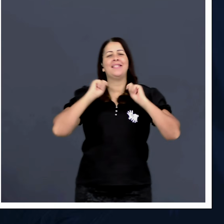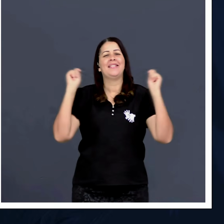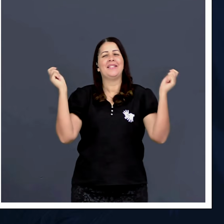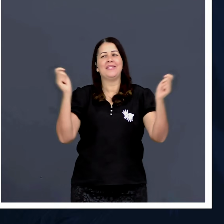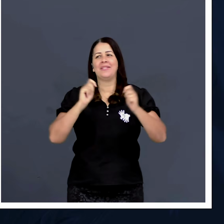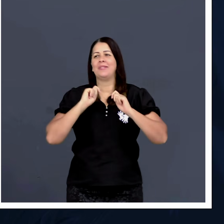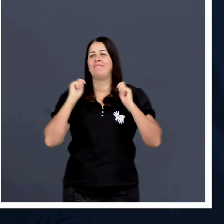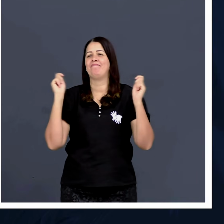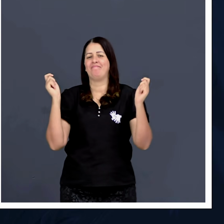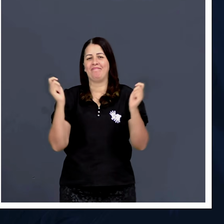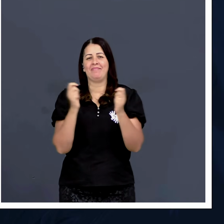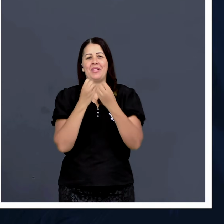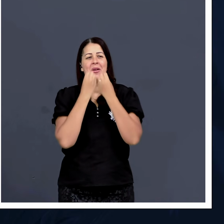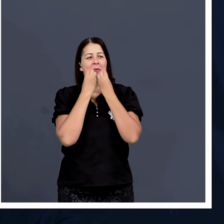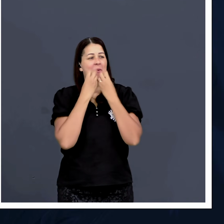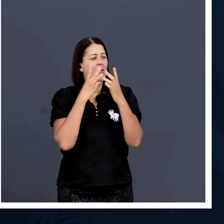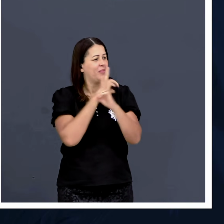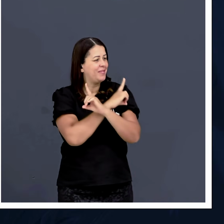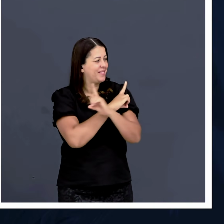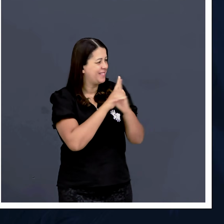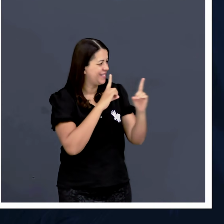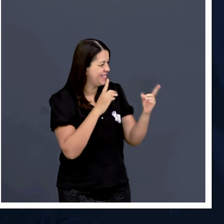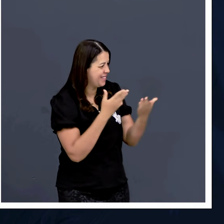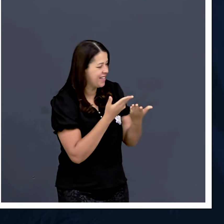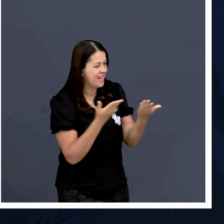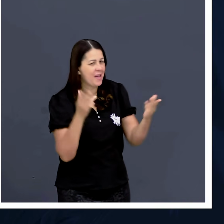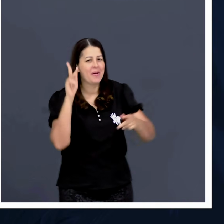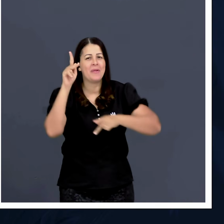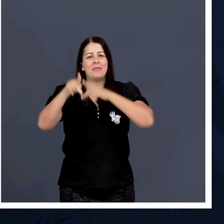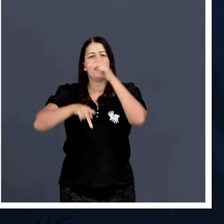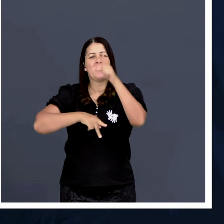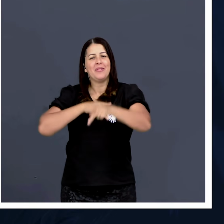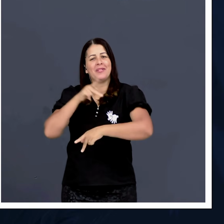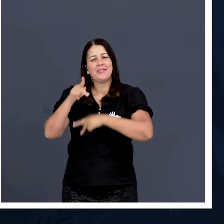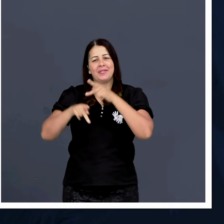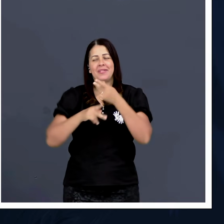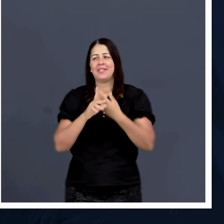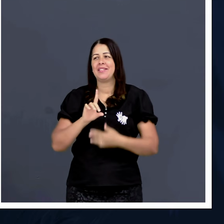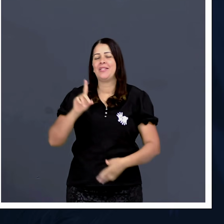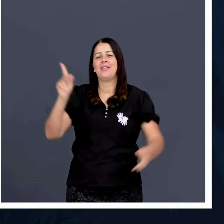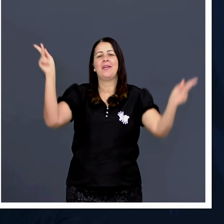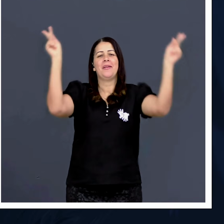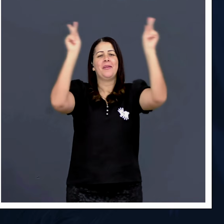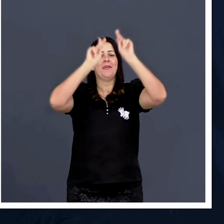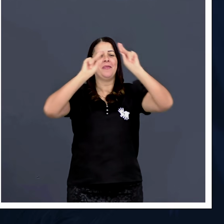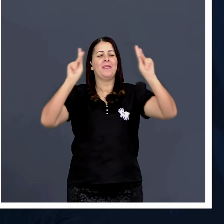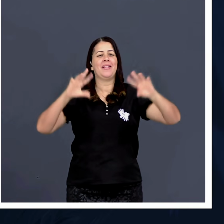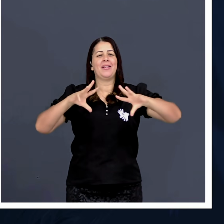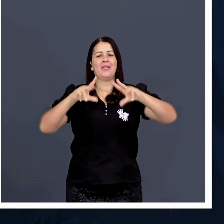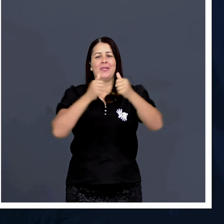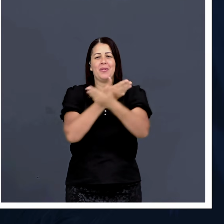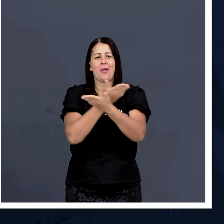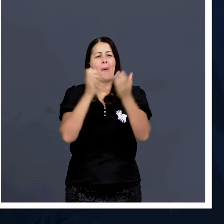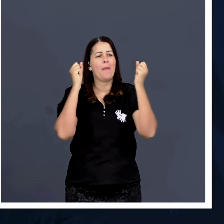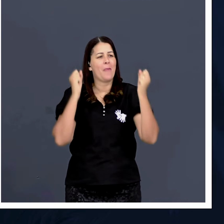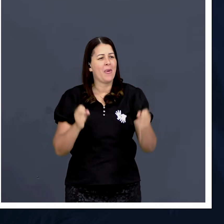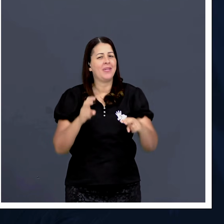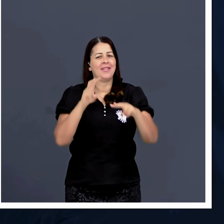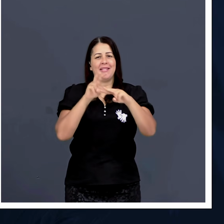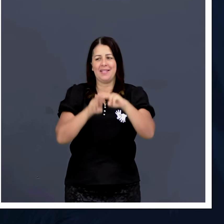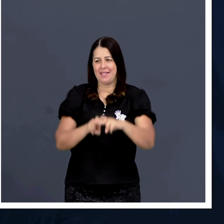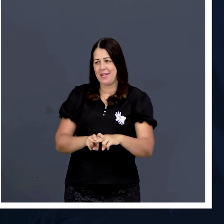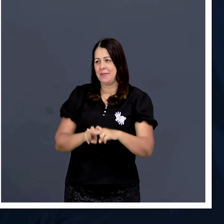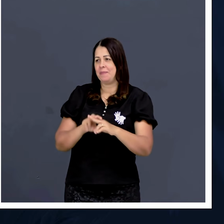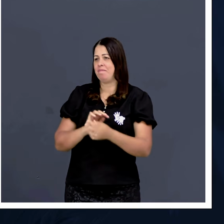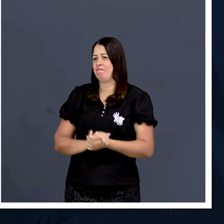aleluia. Bom dia, povo de Deus. Paz sejam com todos, amém? Pode se sentar por um